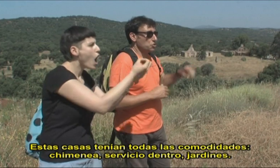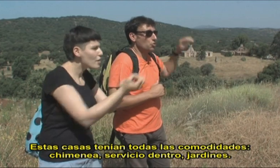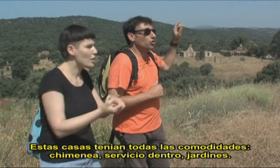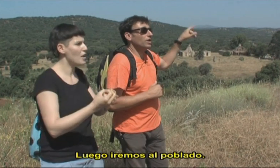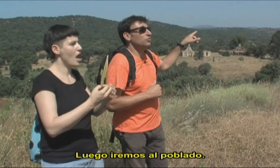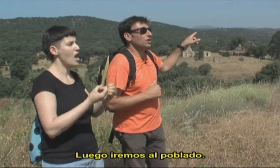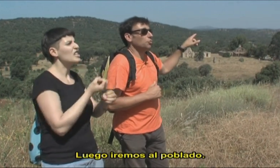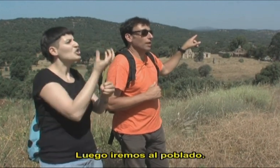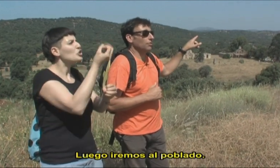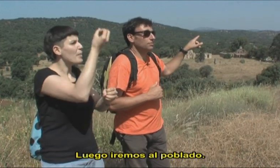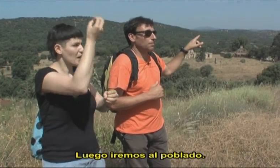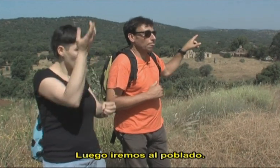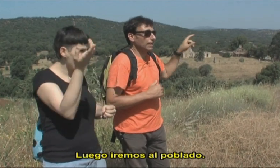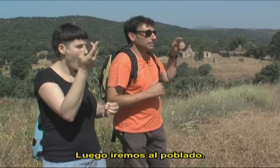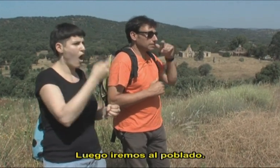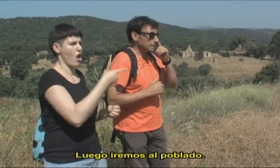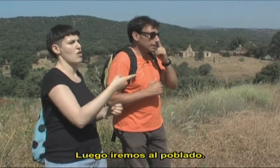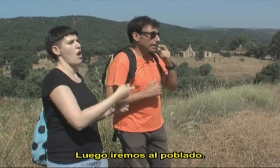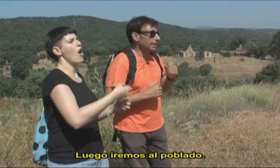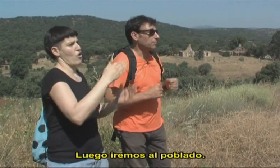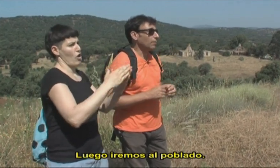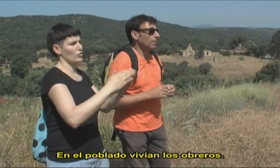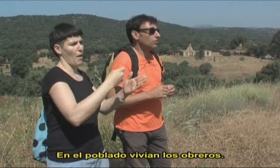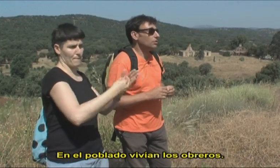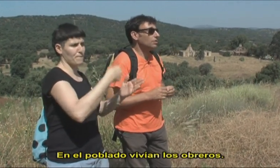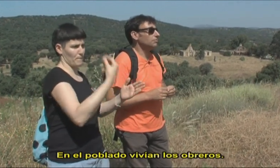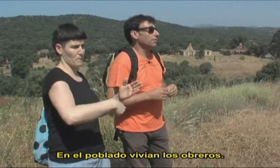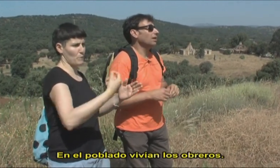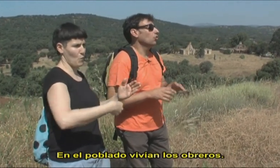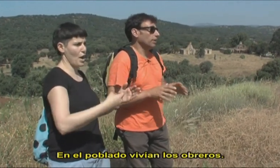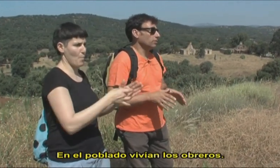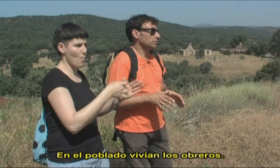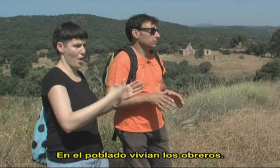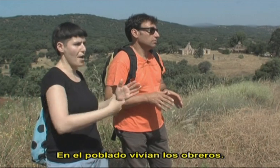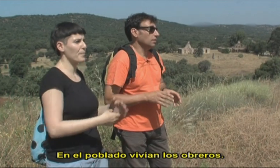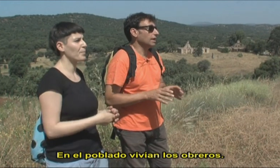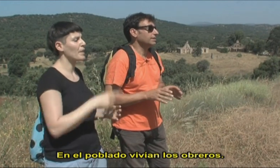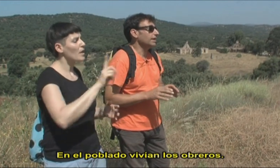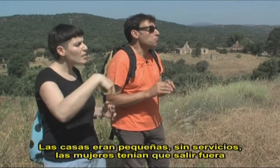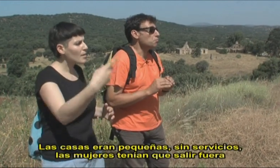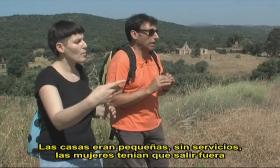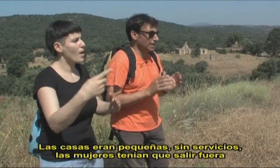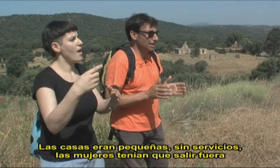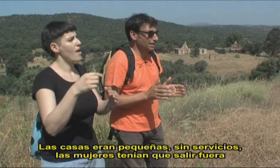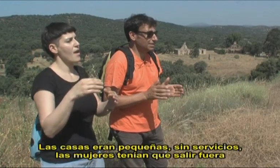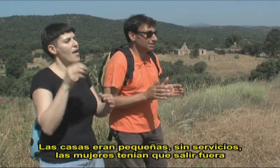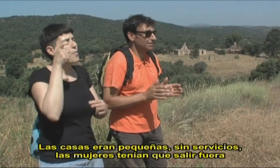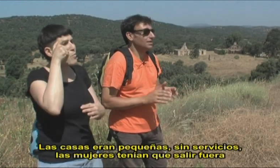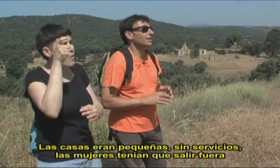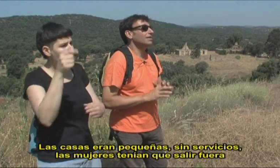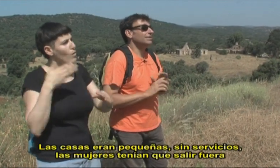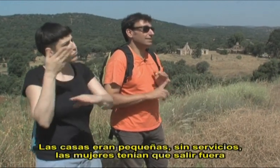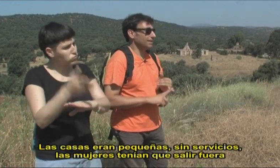Luego iremos al poblado. Y en el poblado vivían los obreros. Las casas eran pequeñas,